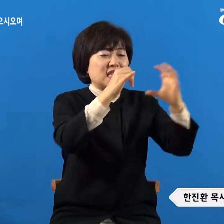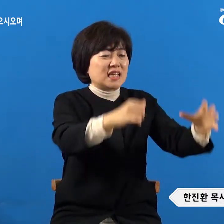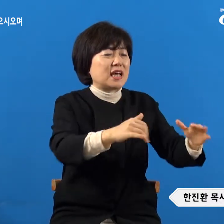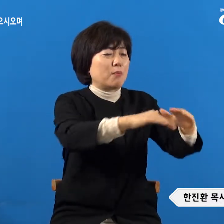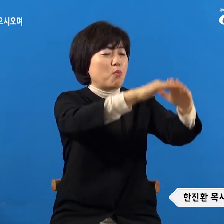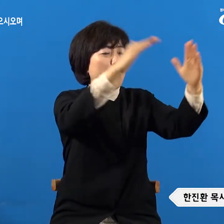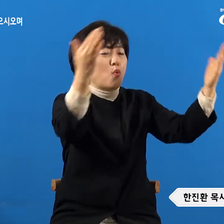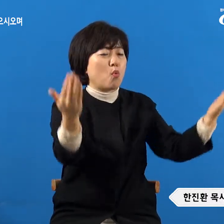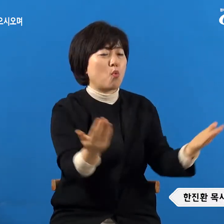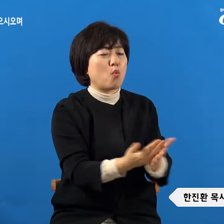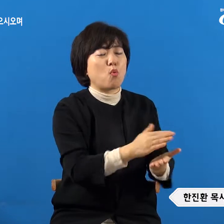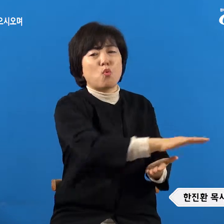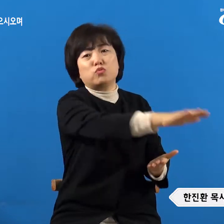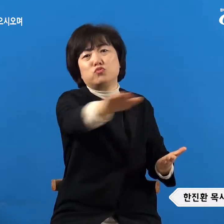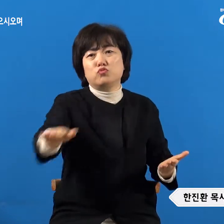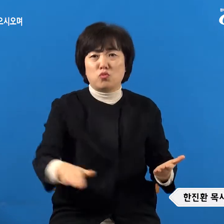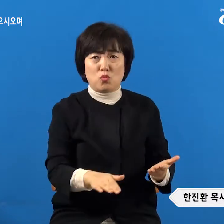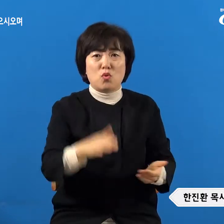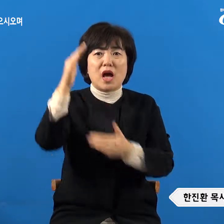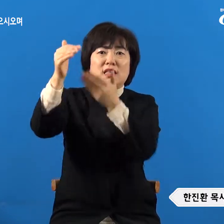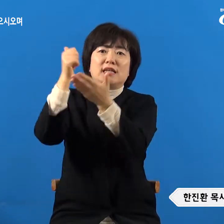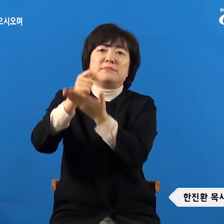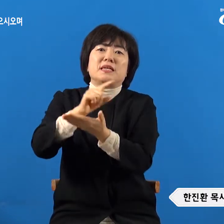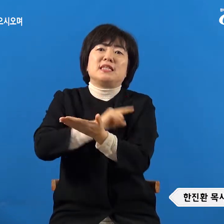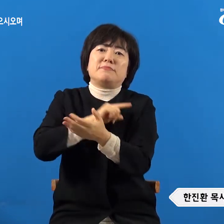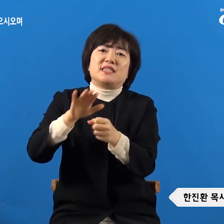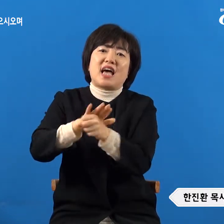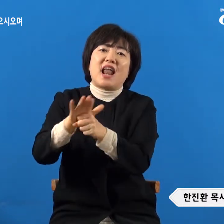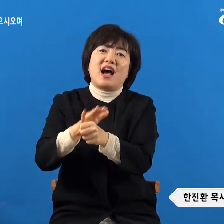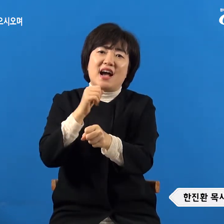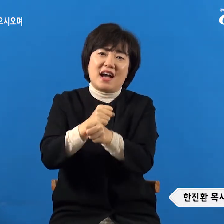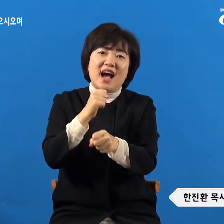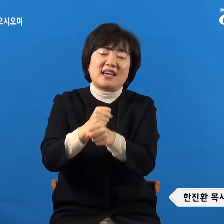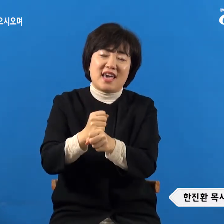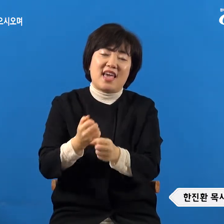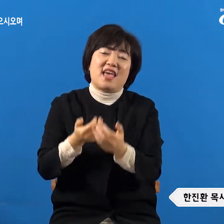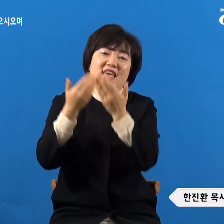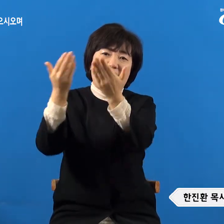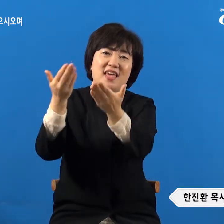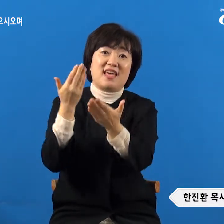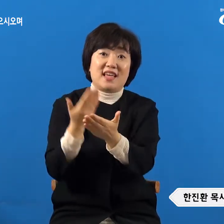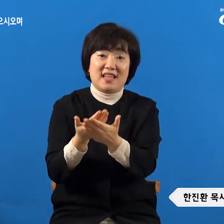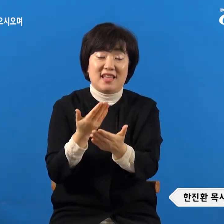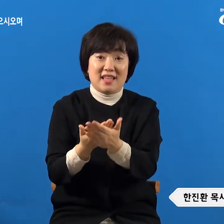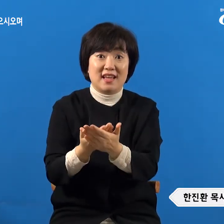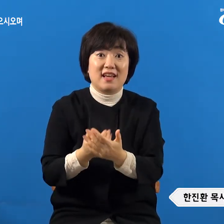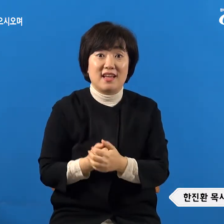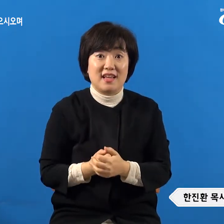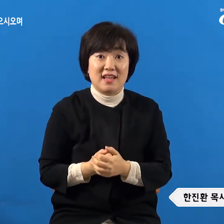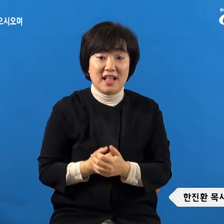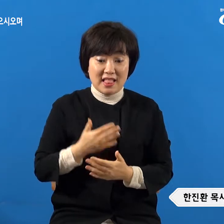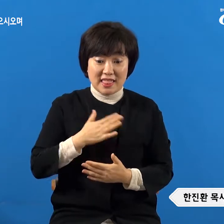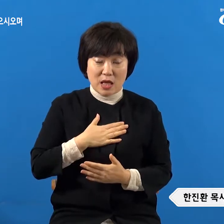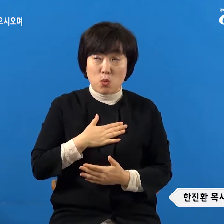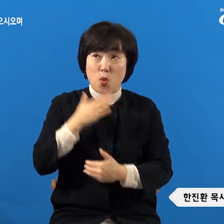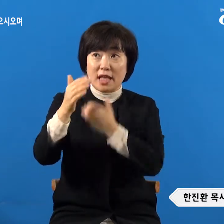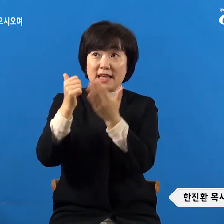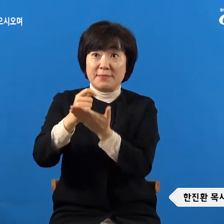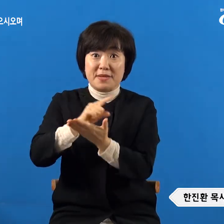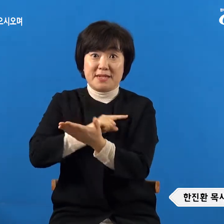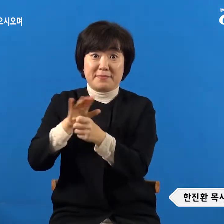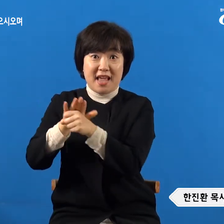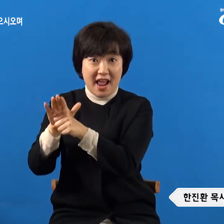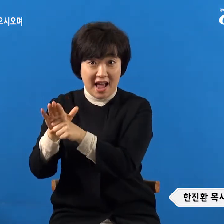하게 해달라고 하는 드리는 기도입니다. 내가 주의 이름을 소중하게 여기듯이 이 온